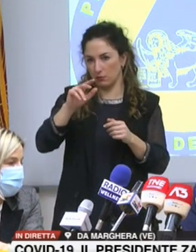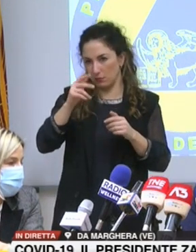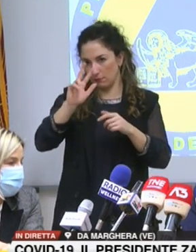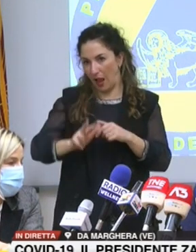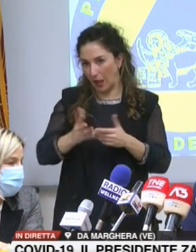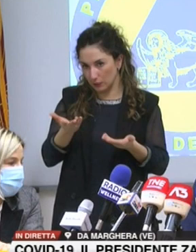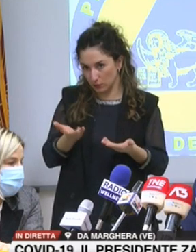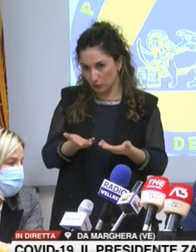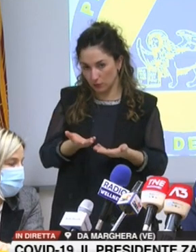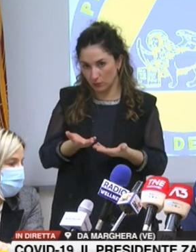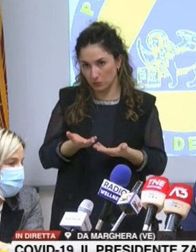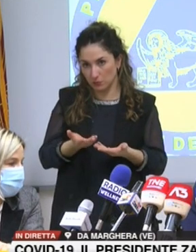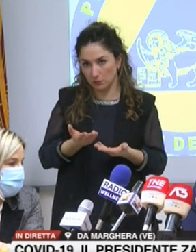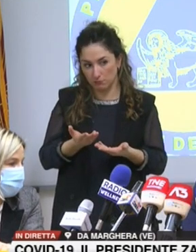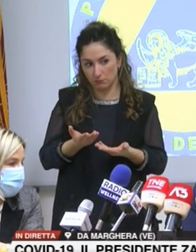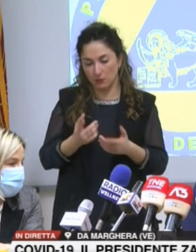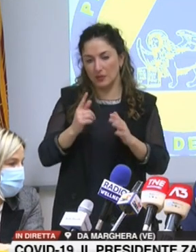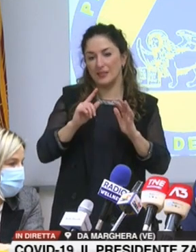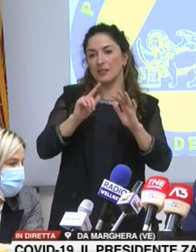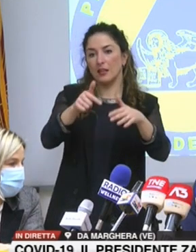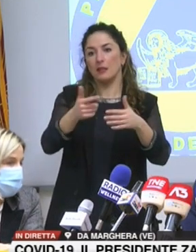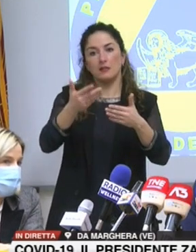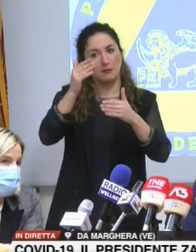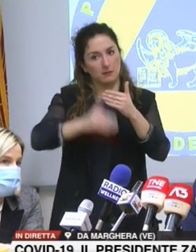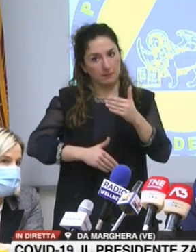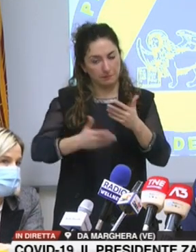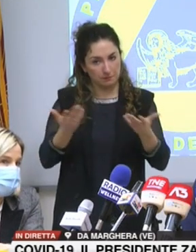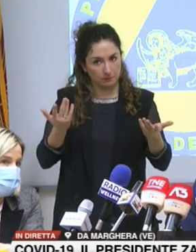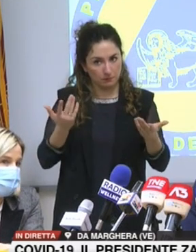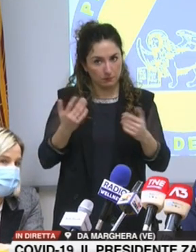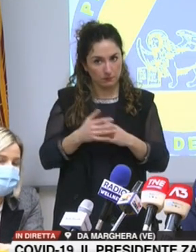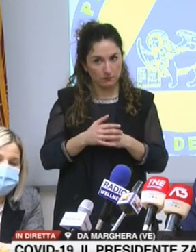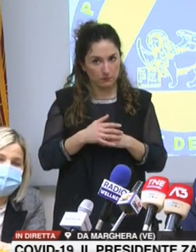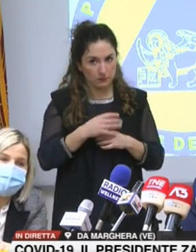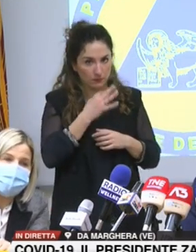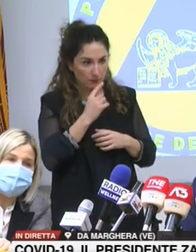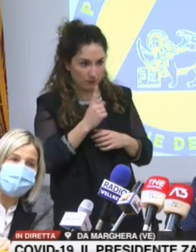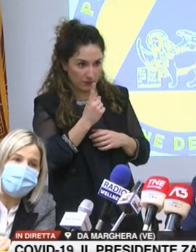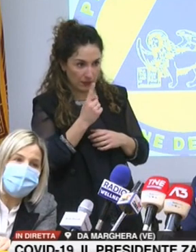si presume dalla settimana prossima, entro fine marzo.